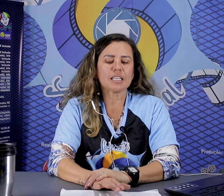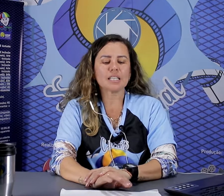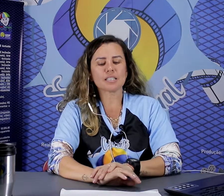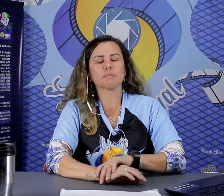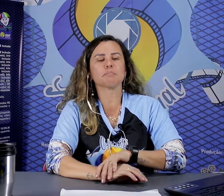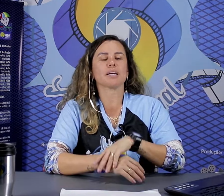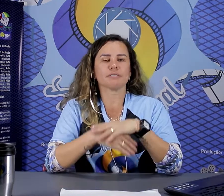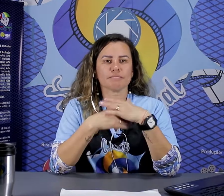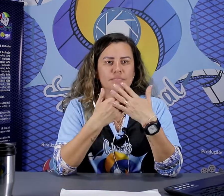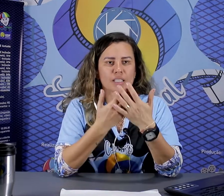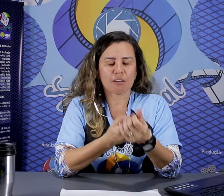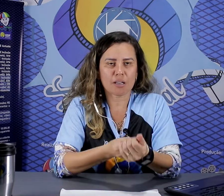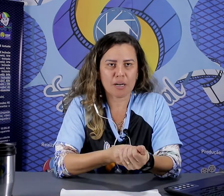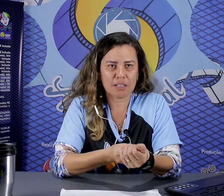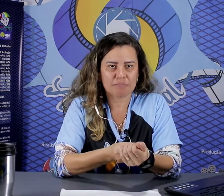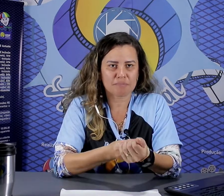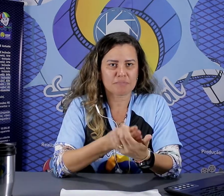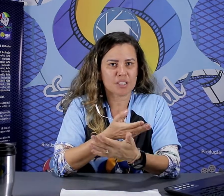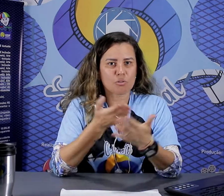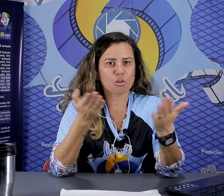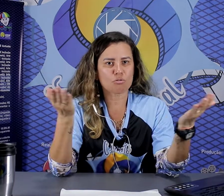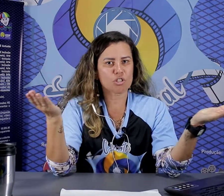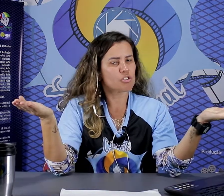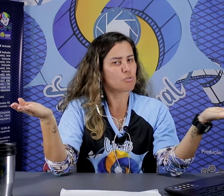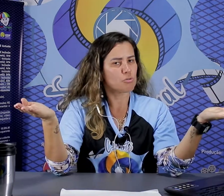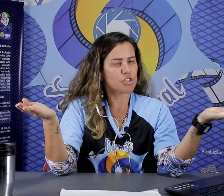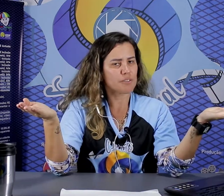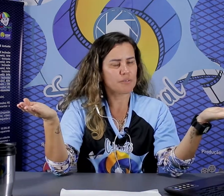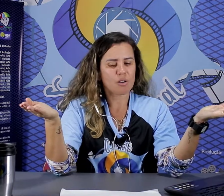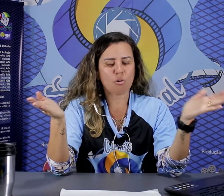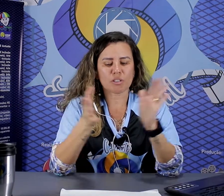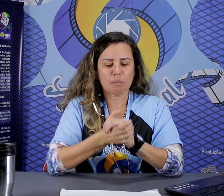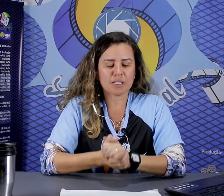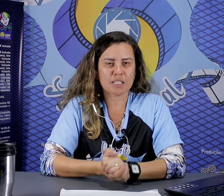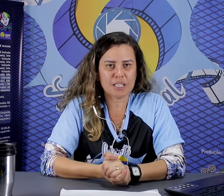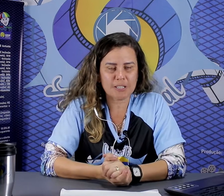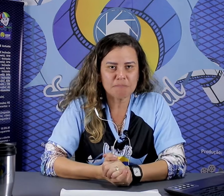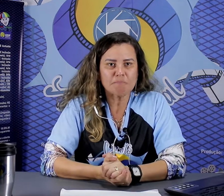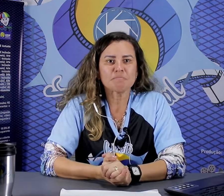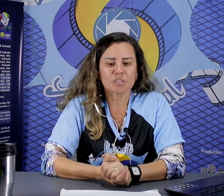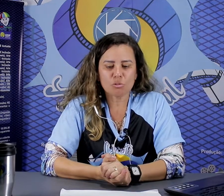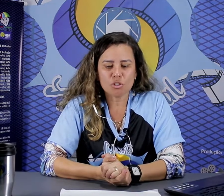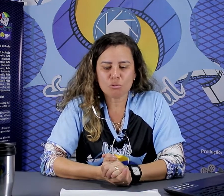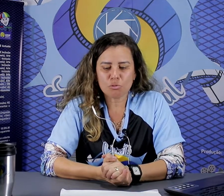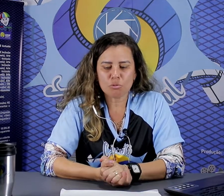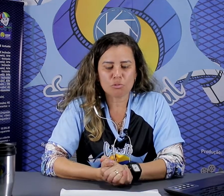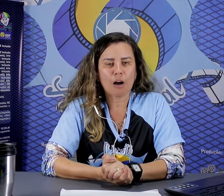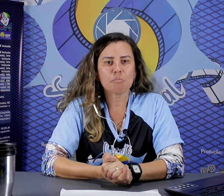E também quero lembrar que o nosso dia de hoje conta com a parceria do Instituto Cultural Menino